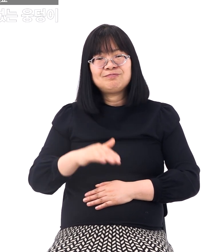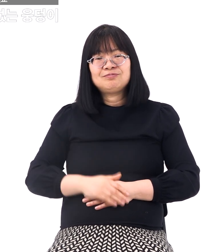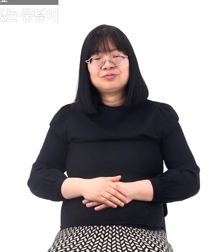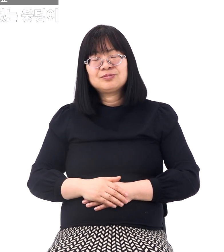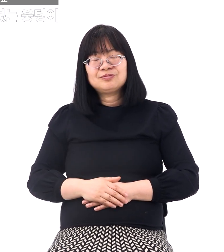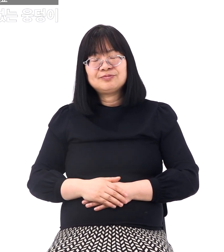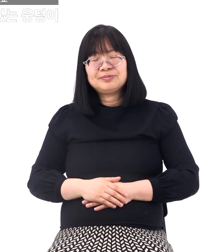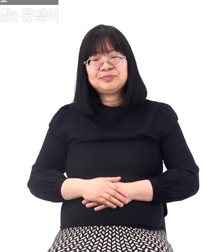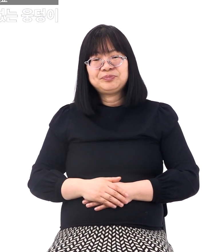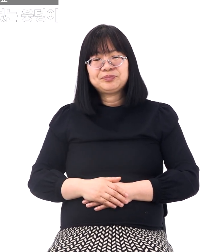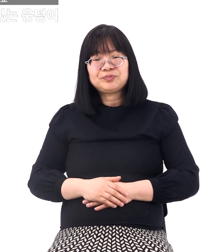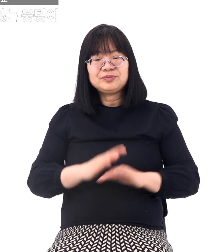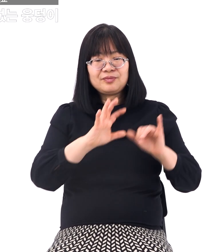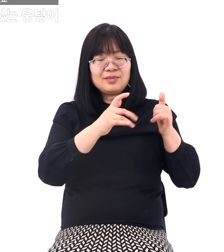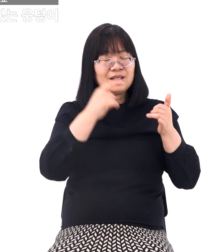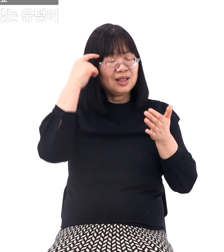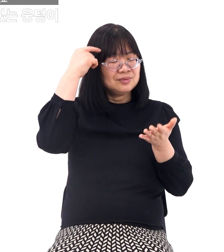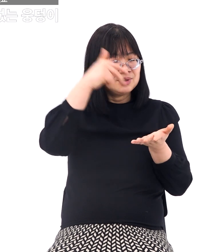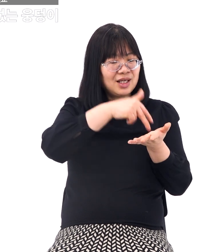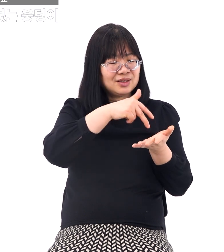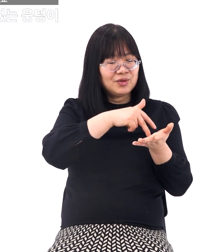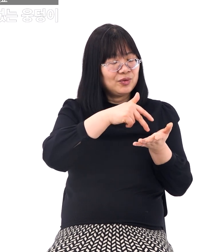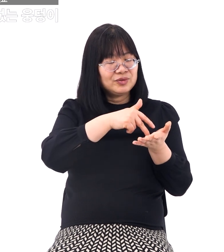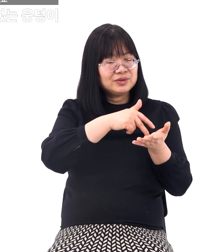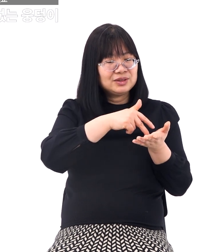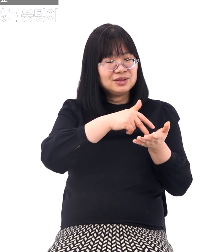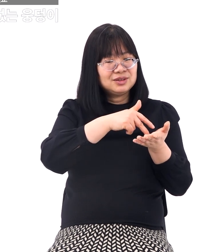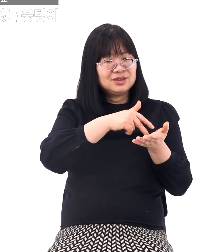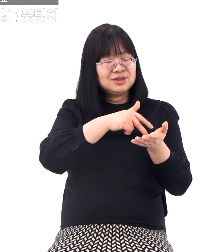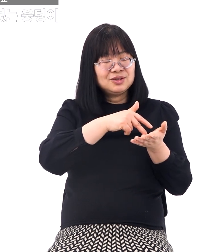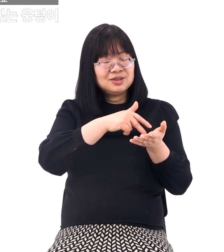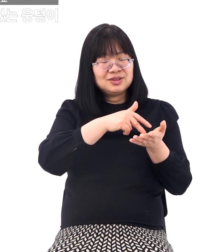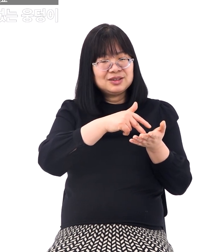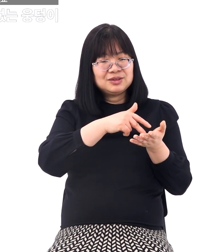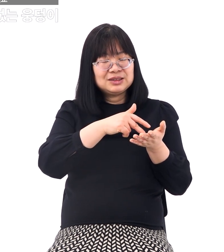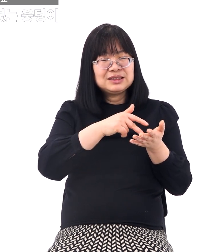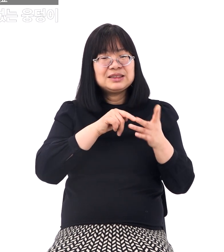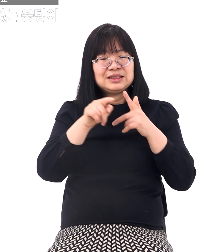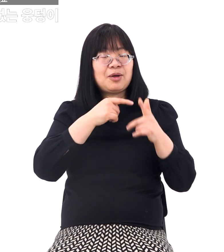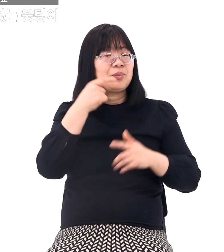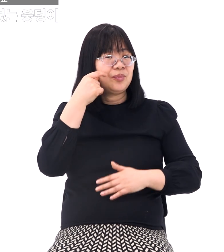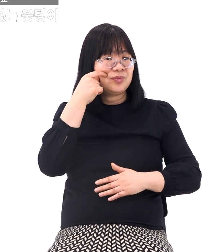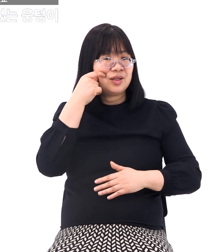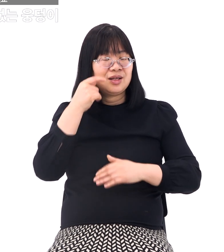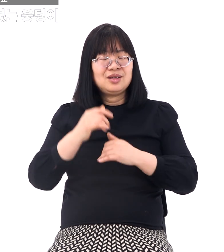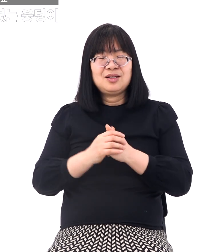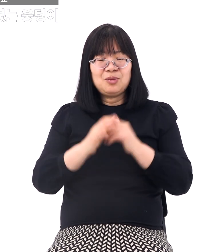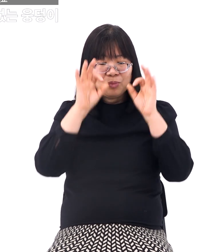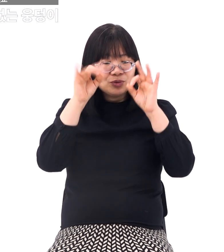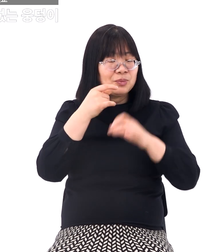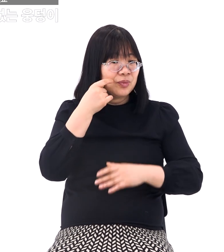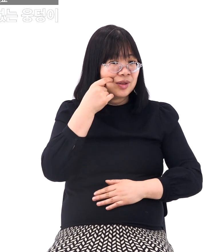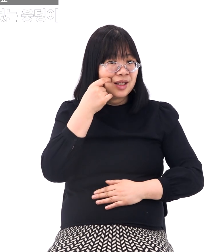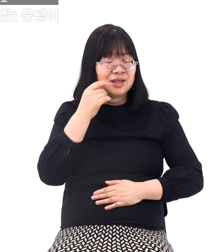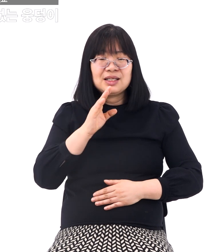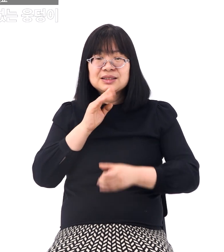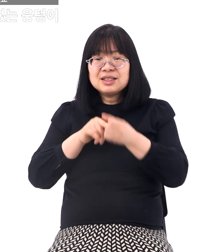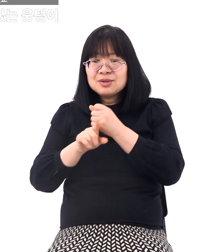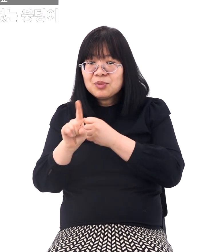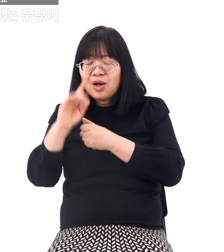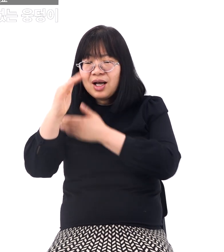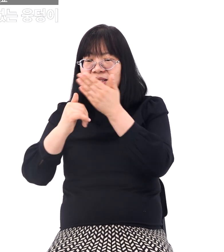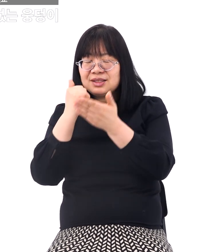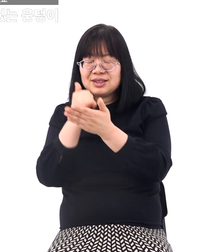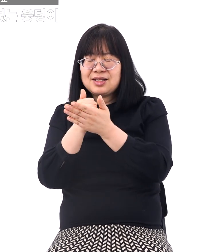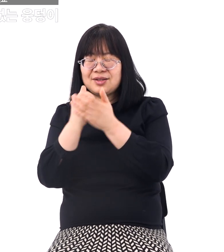좌면우고하는 사고방식으로는 볼 수가 없죠. 그래서 진리라는 것은 하나님이 계시하시어